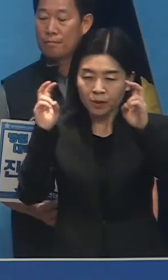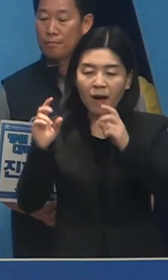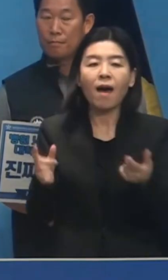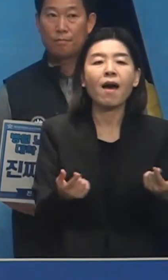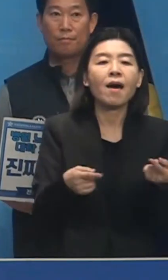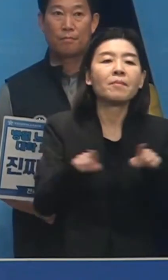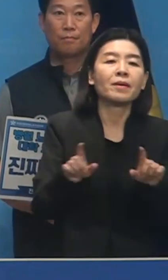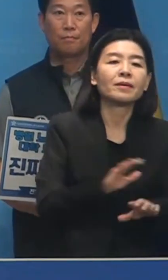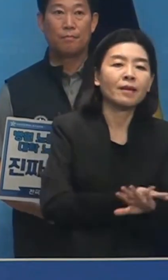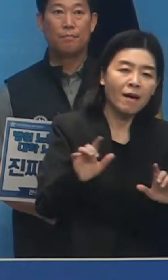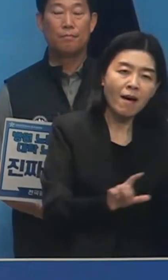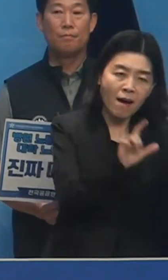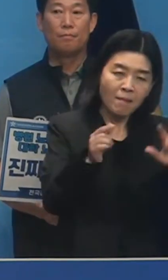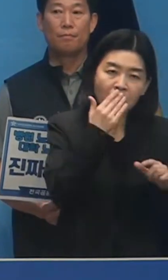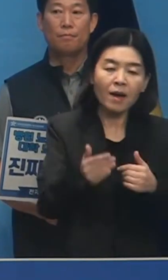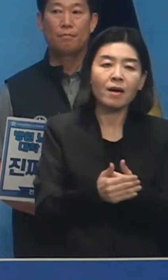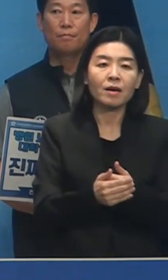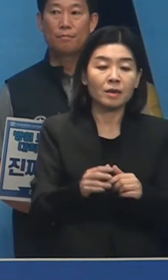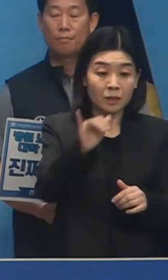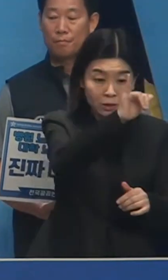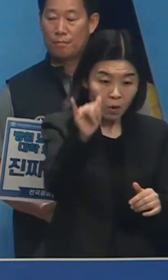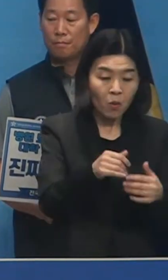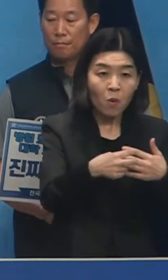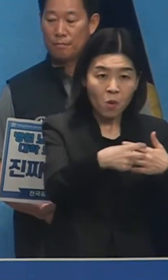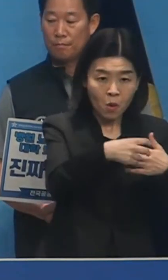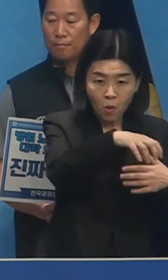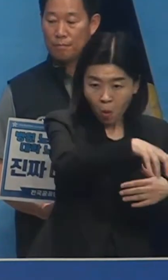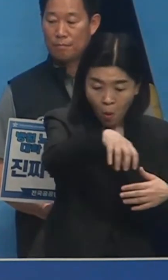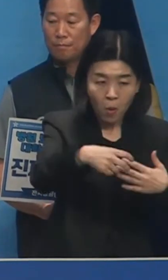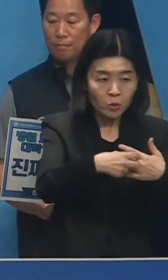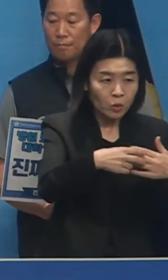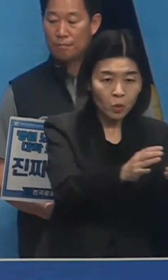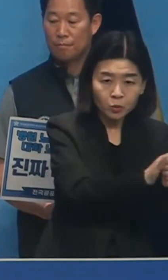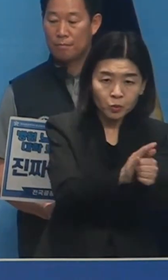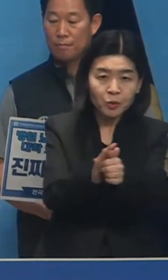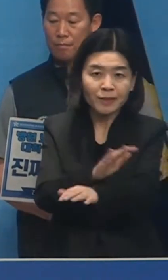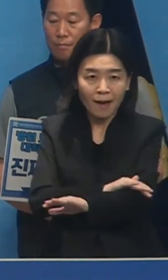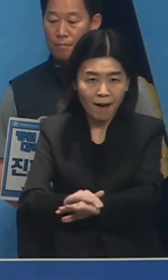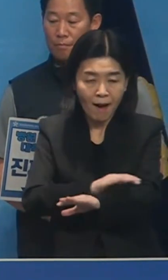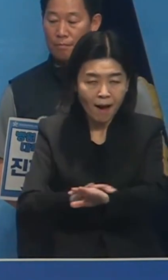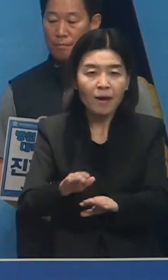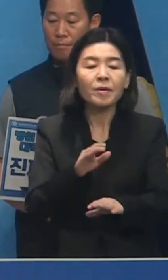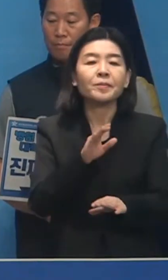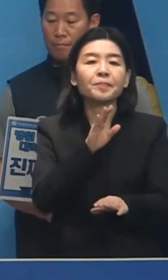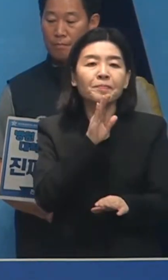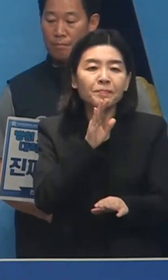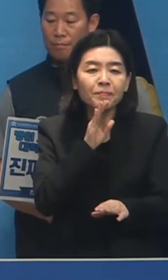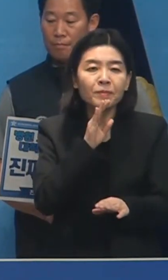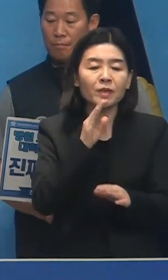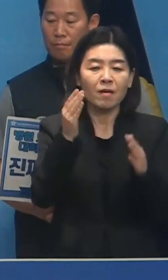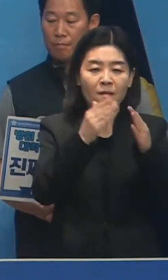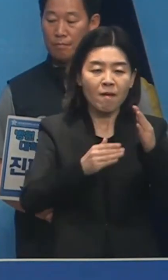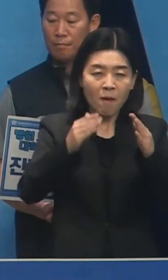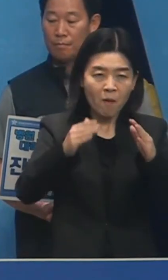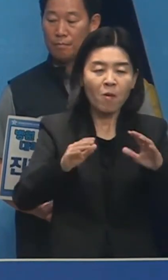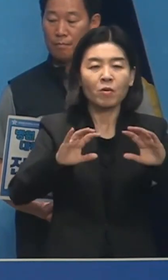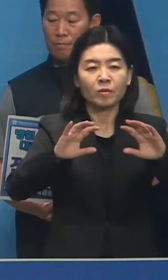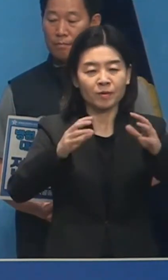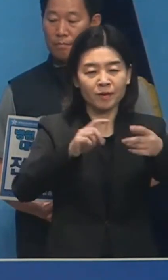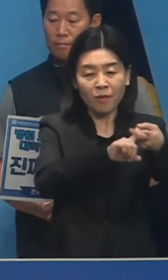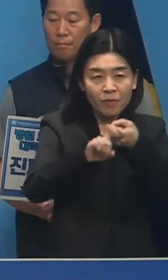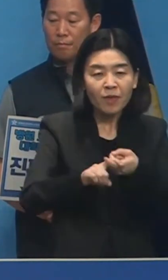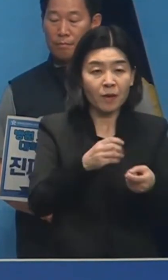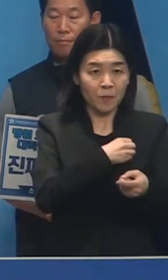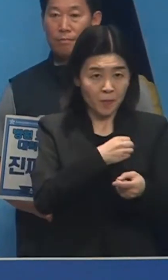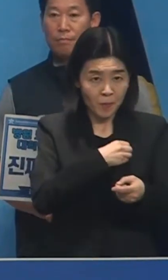전국 곳곳에 의료의 손실이 비칠 수 있도록 나라가 건강하고 행복한 나라입니다. 공공연대 노련 소속 1만